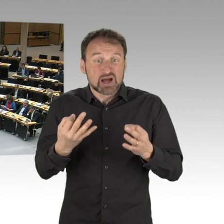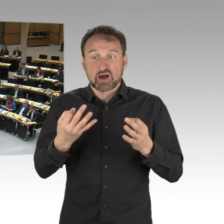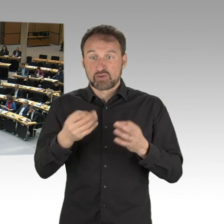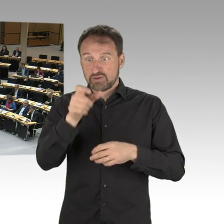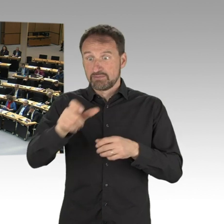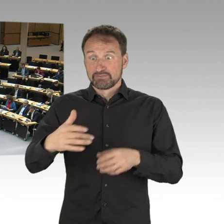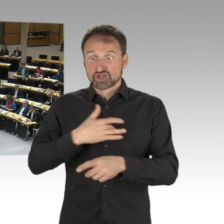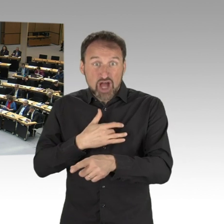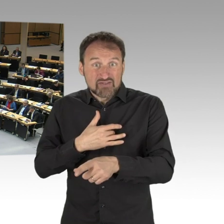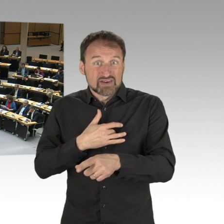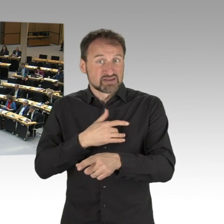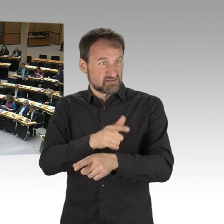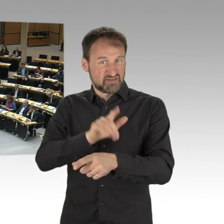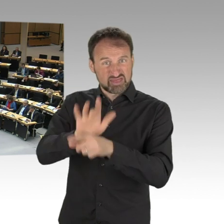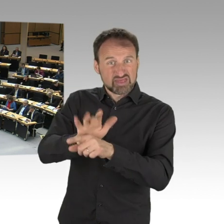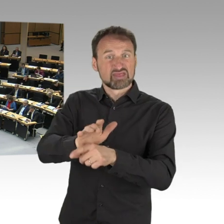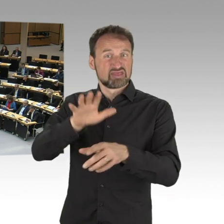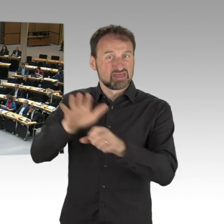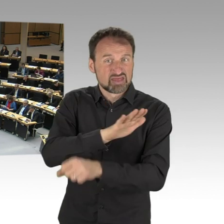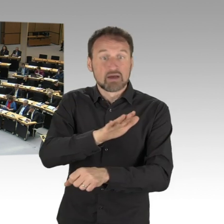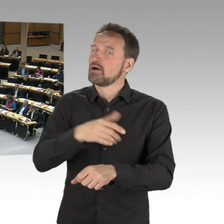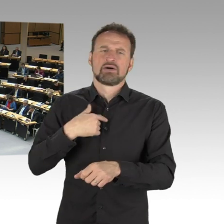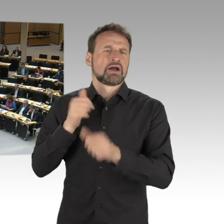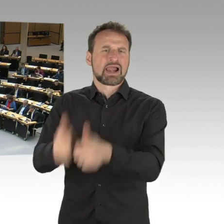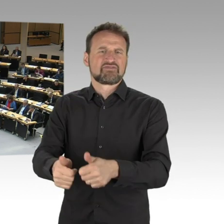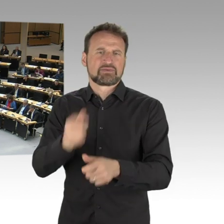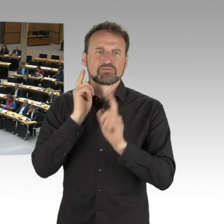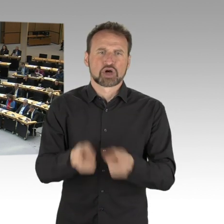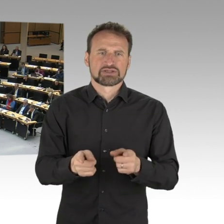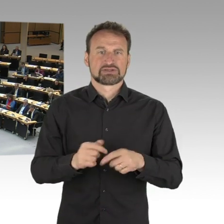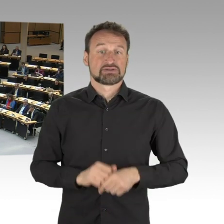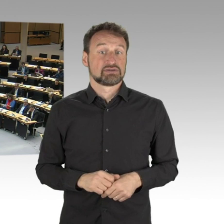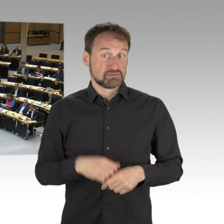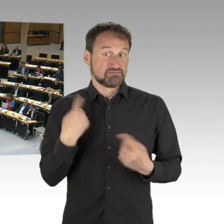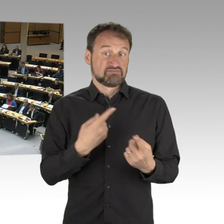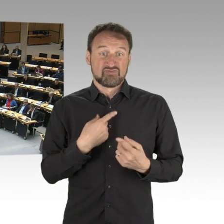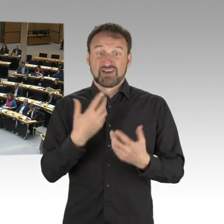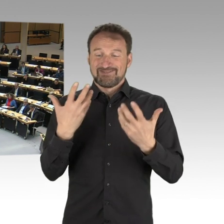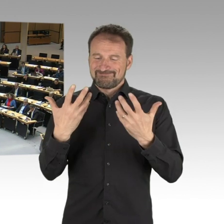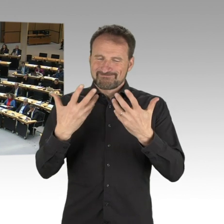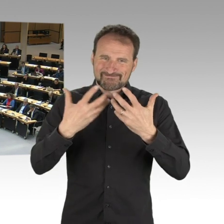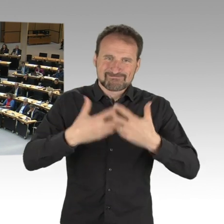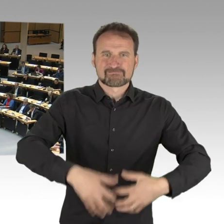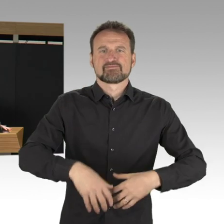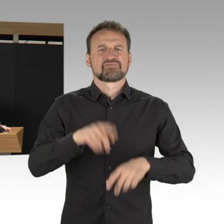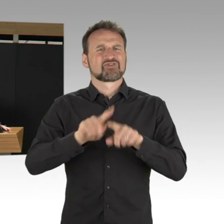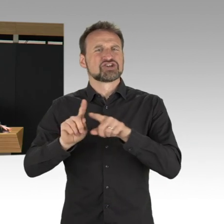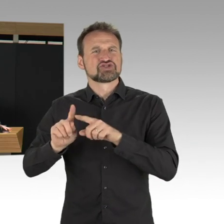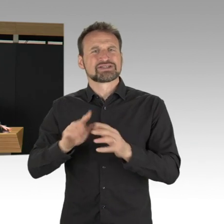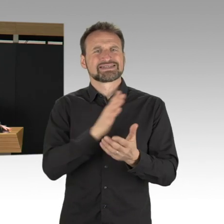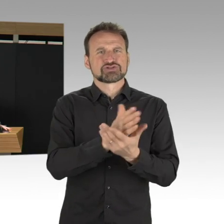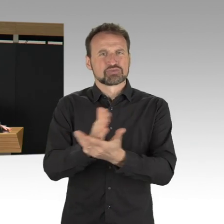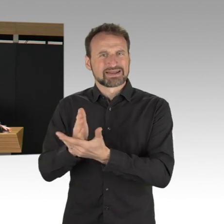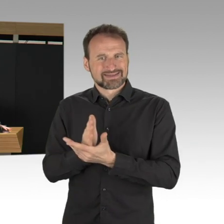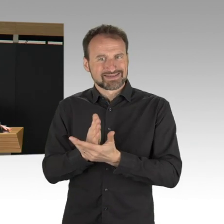gerecht. In der Erarbeitung des Konzeptes waren unsere Partnerinnen und Partner der Zivilgesellschaft eingebunden. Auf die möchte